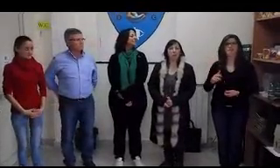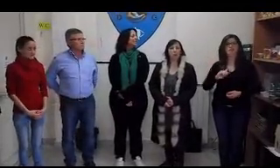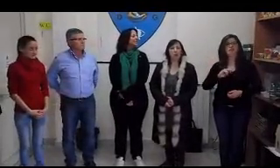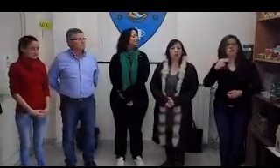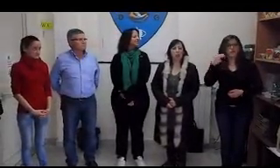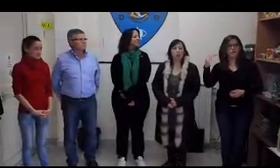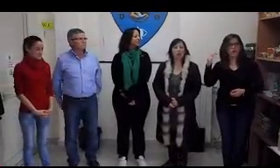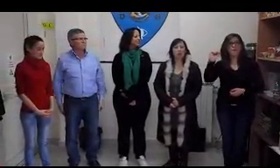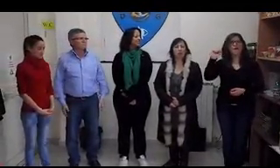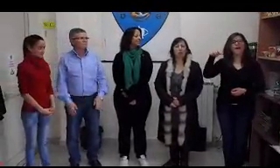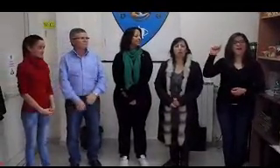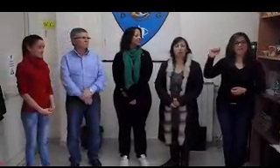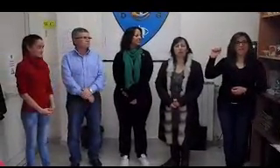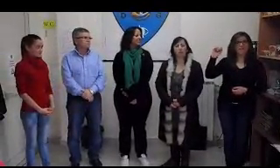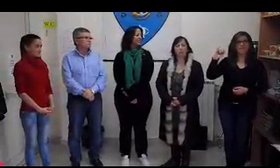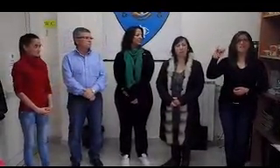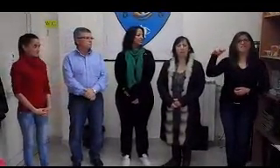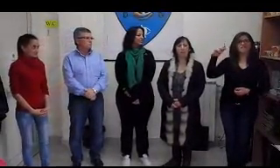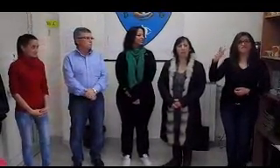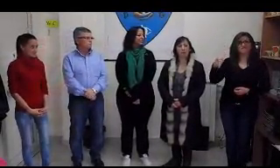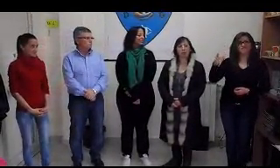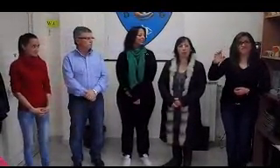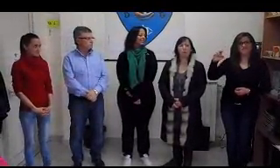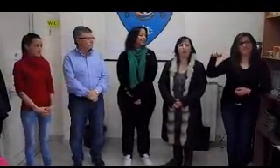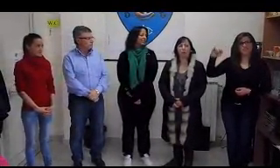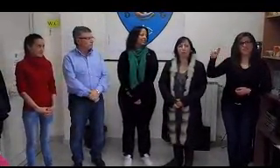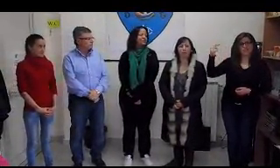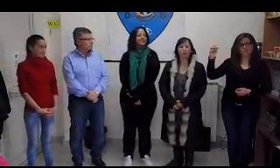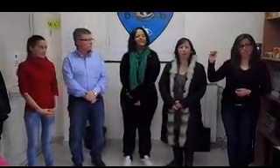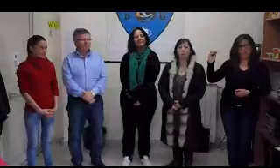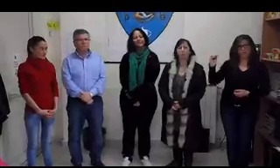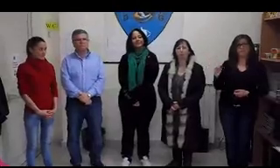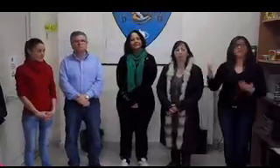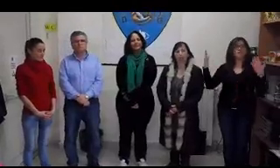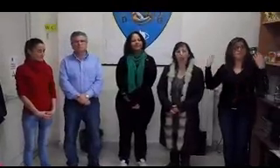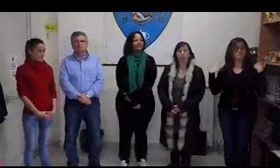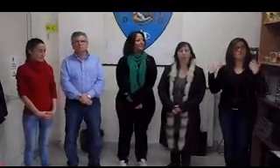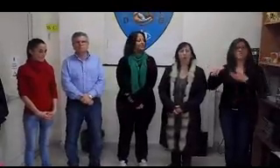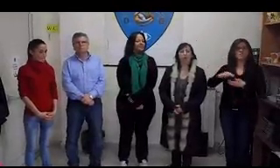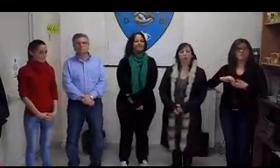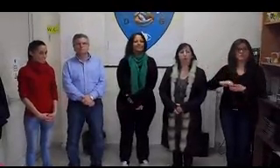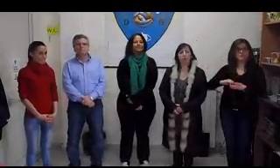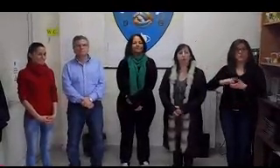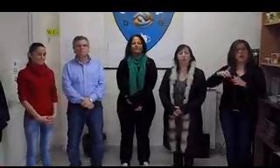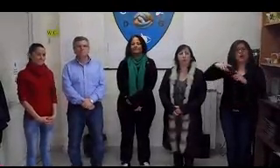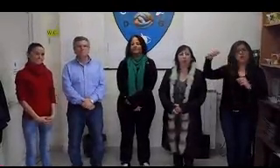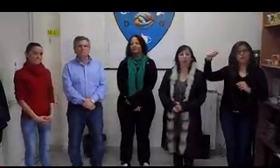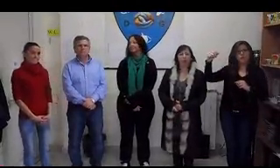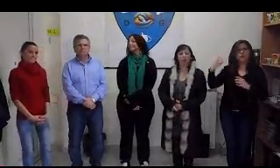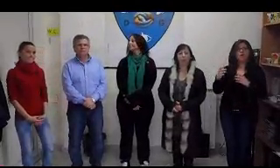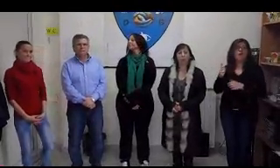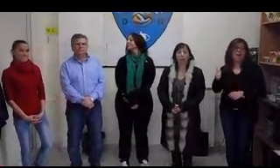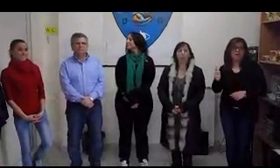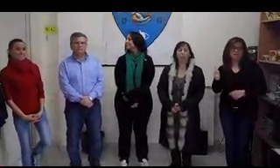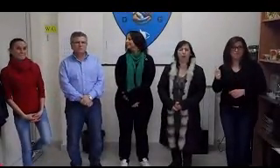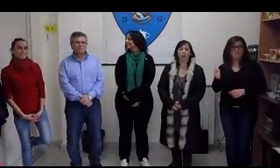Salve, io mi chiamo Anna Ingenito, sono la responsabile dell'associazione La Corona Azzurra MDA, un'associazione